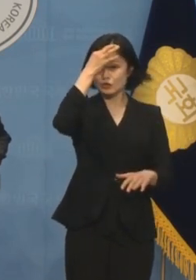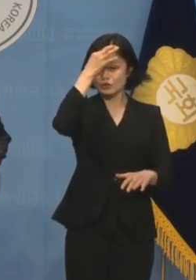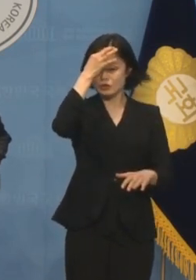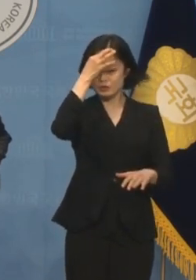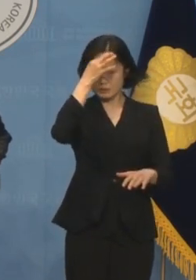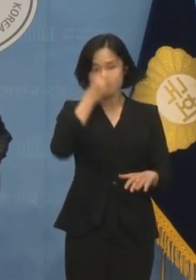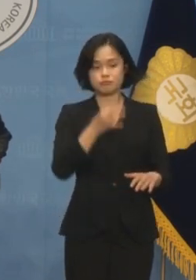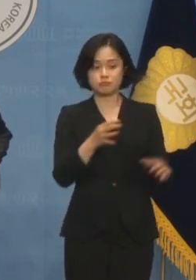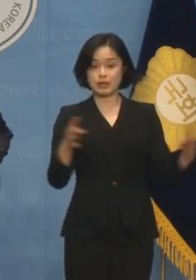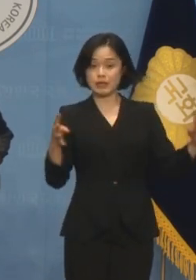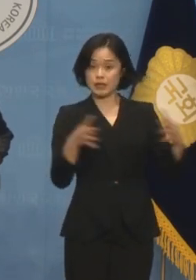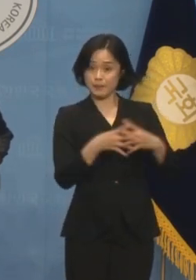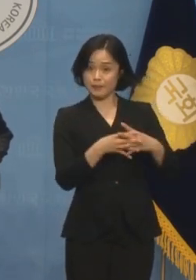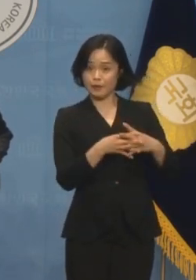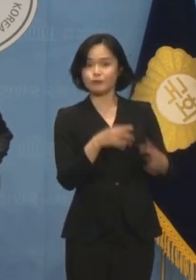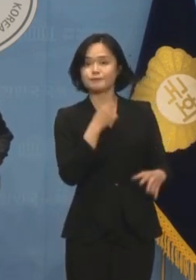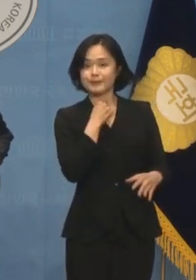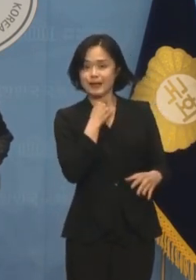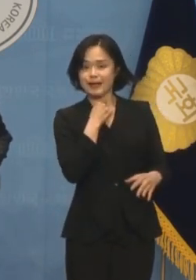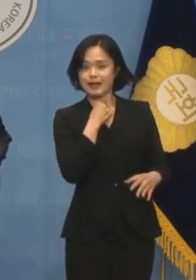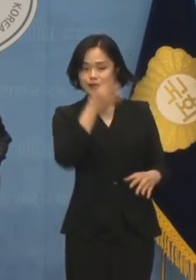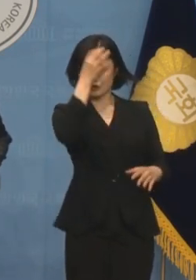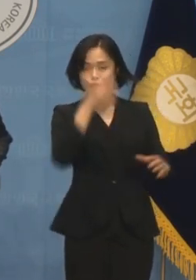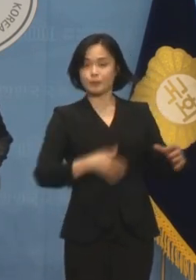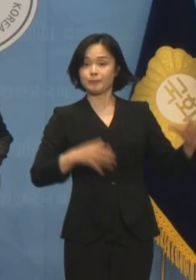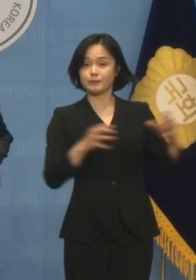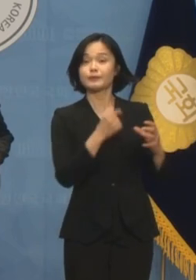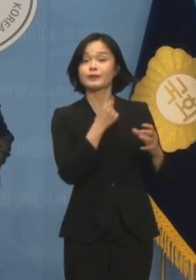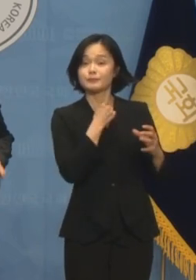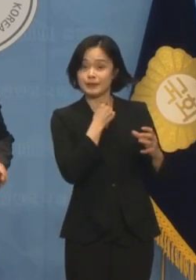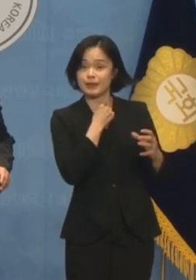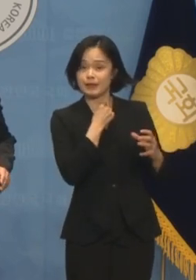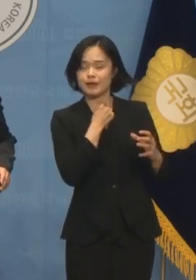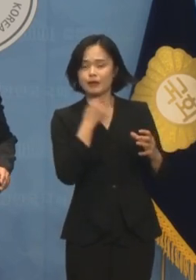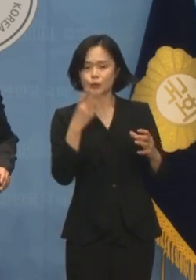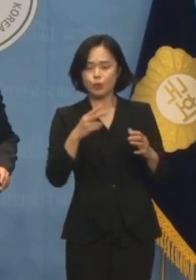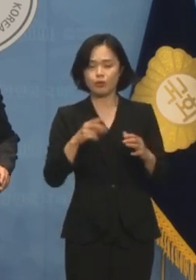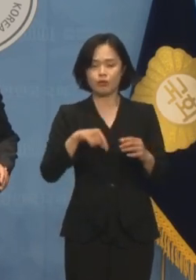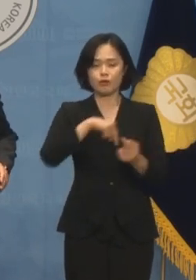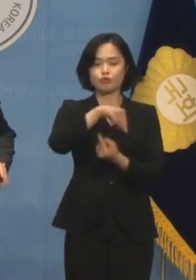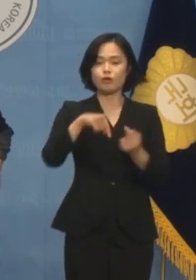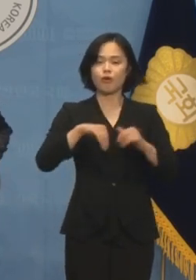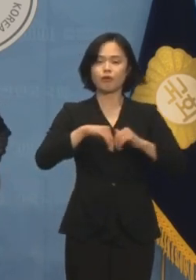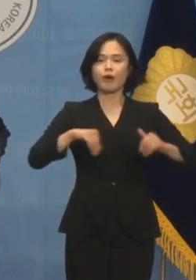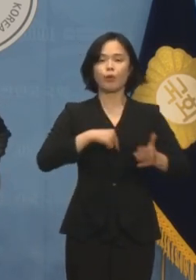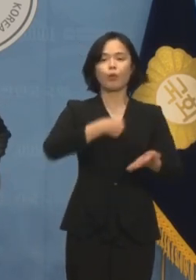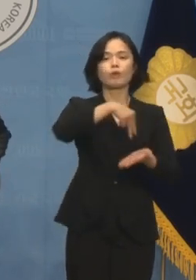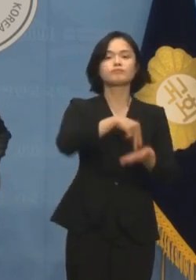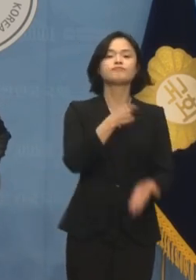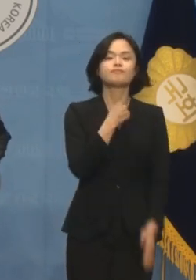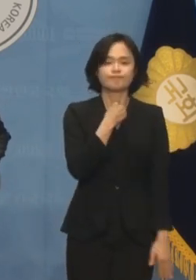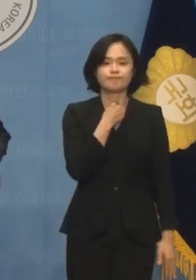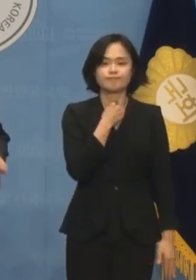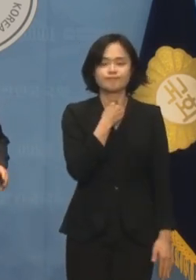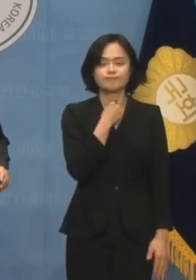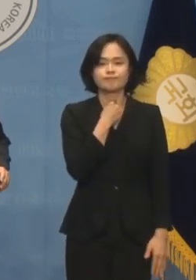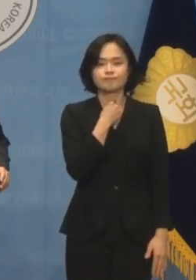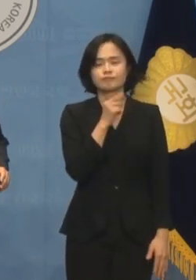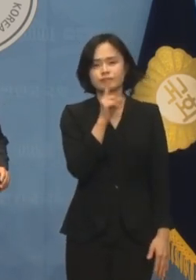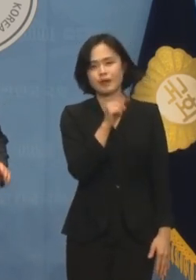독립을 추진하겠다라고 입장을 낸 데 이어 이사회의 한국인 유일 한